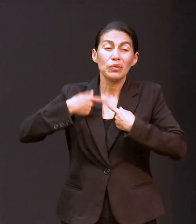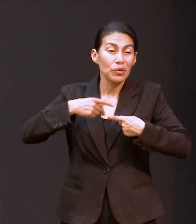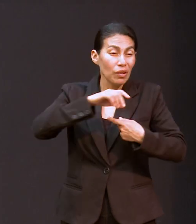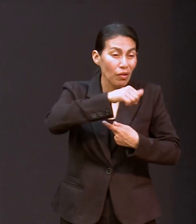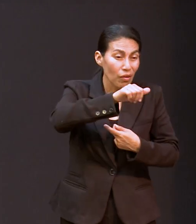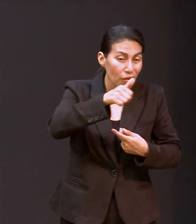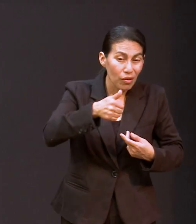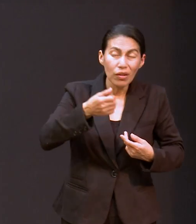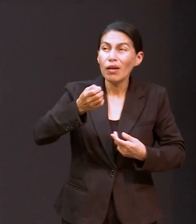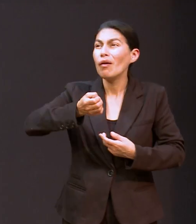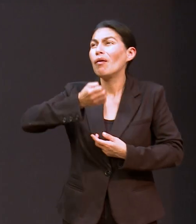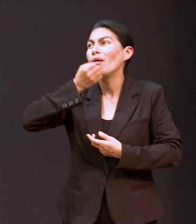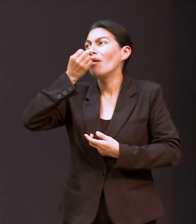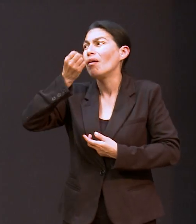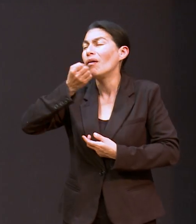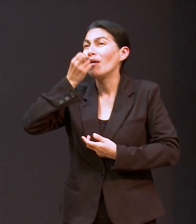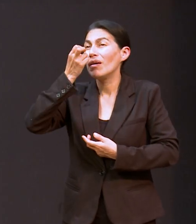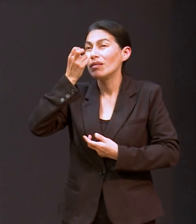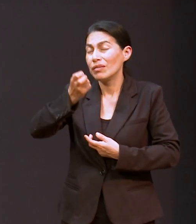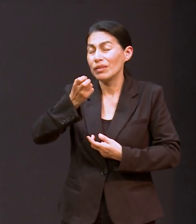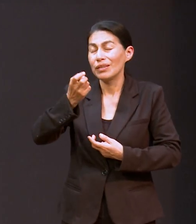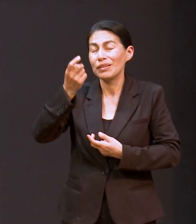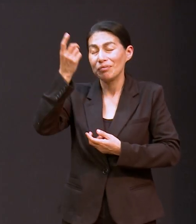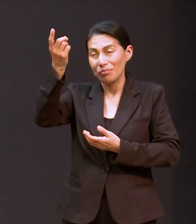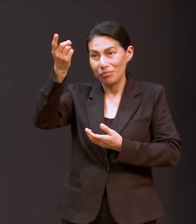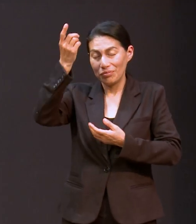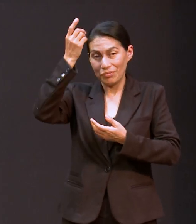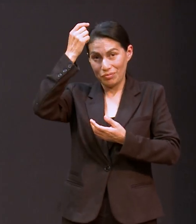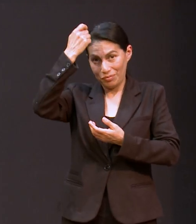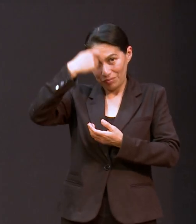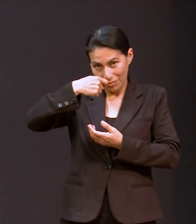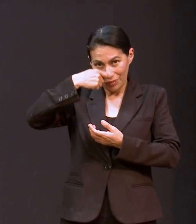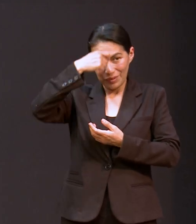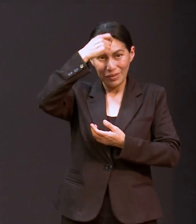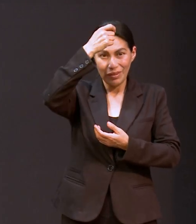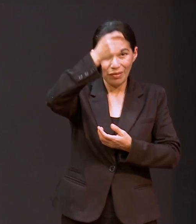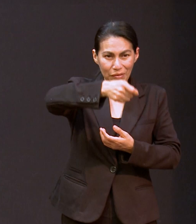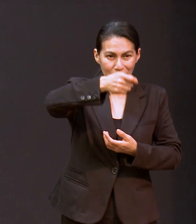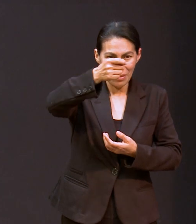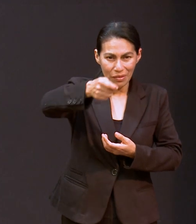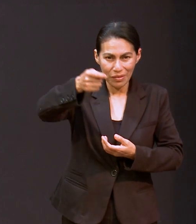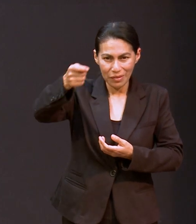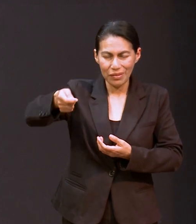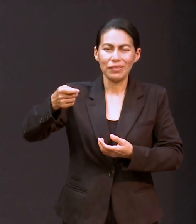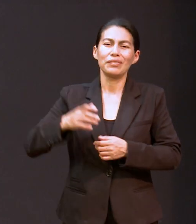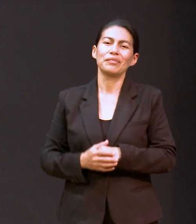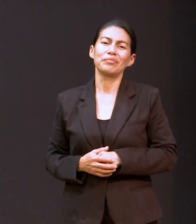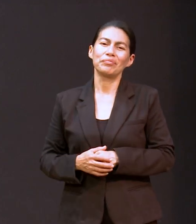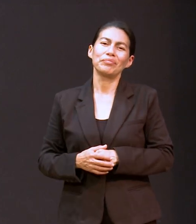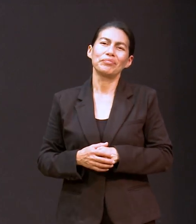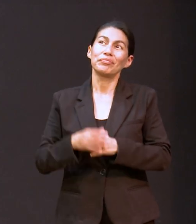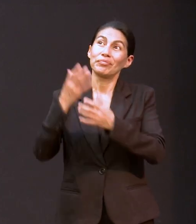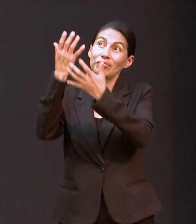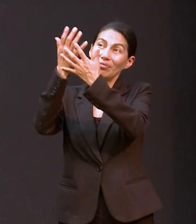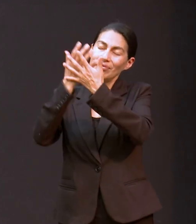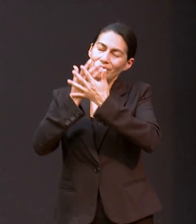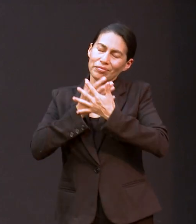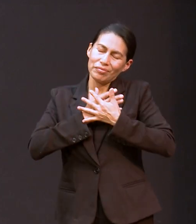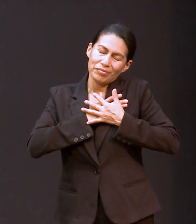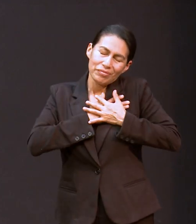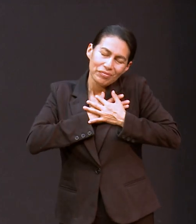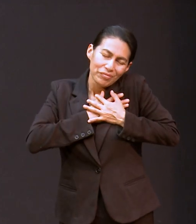orando por otros es como nos convertimos en canales de bendición ayudando a otros en amor